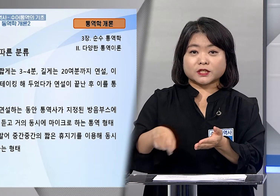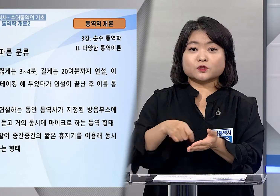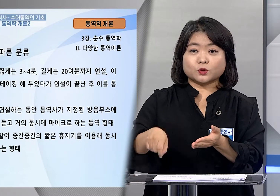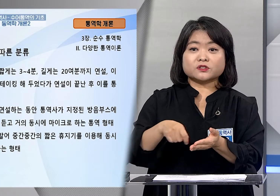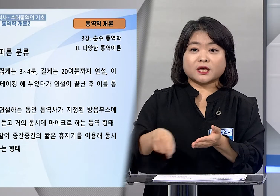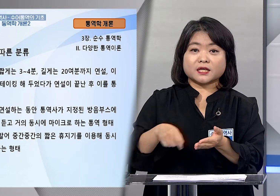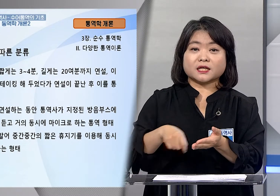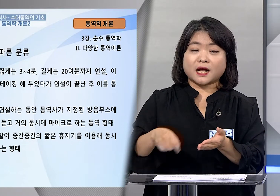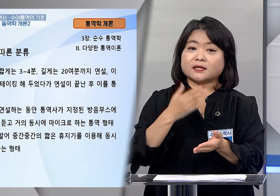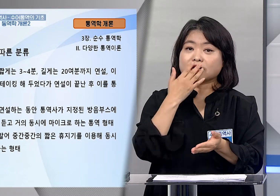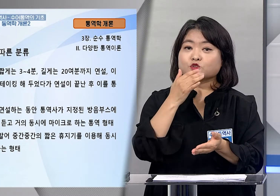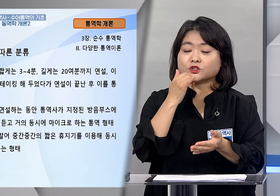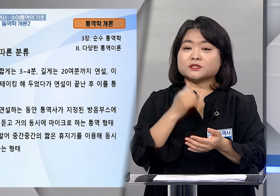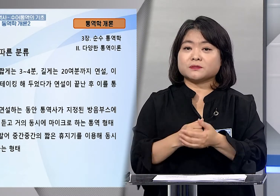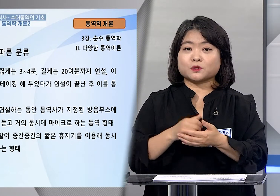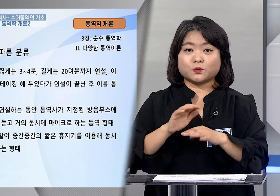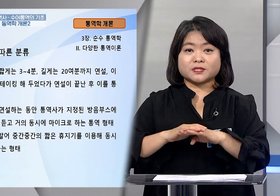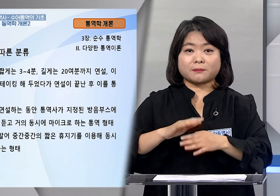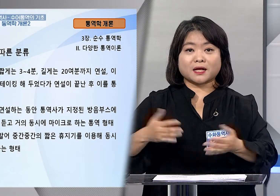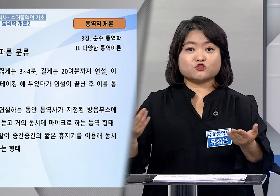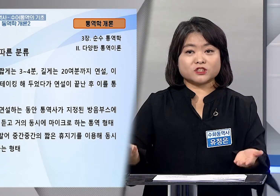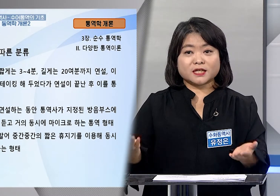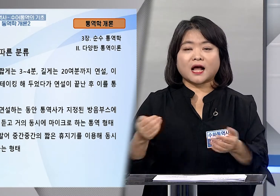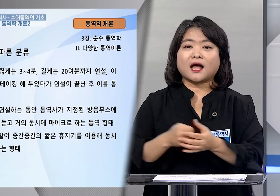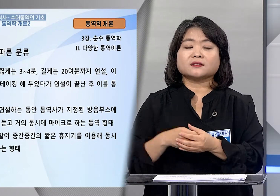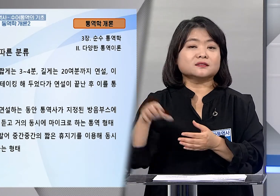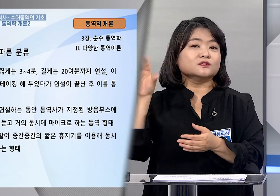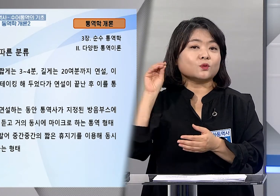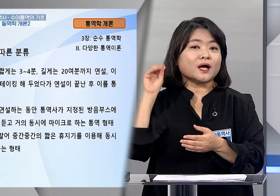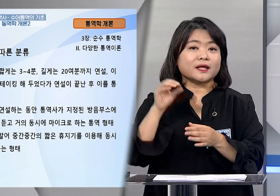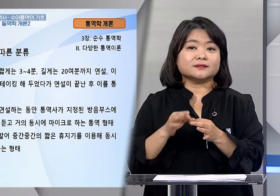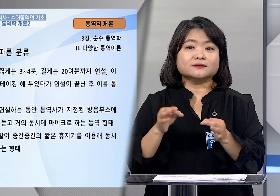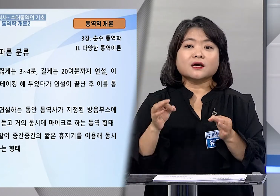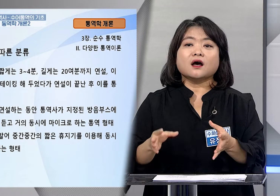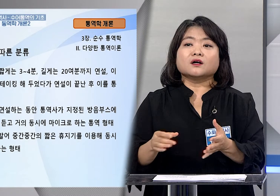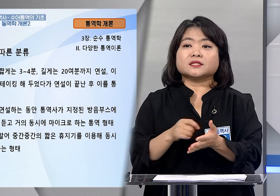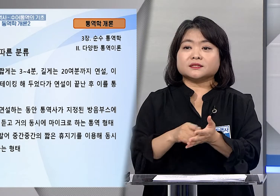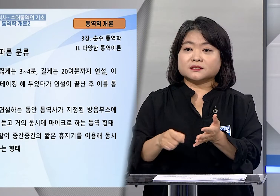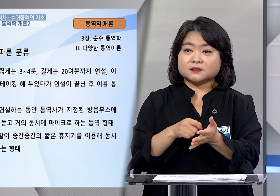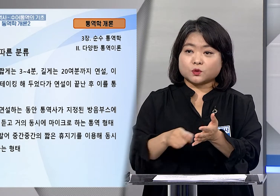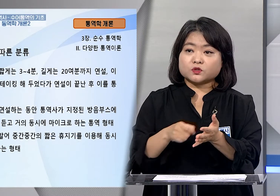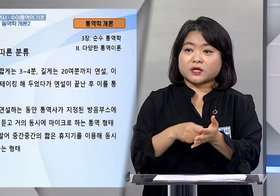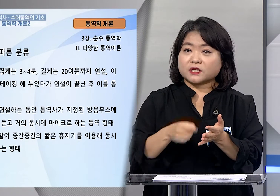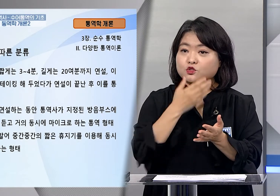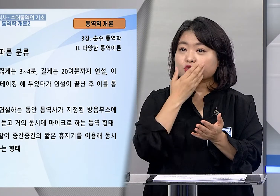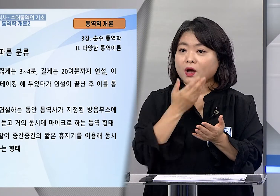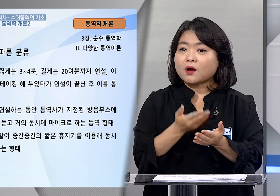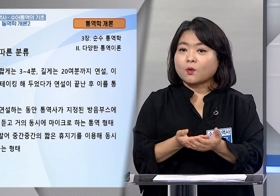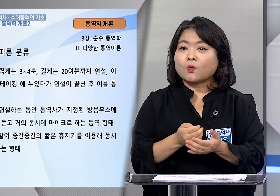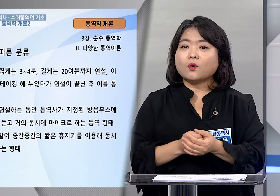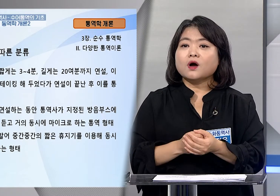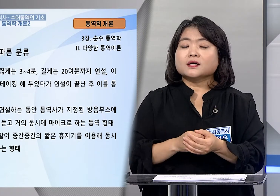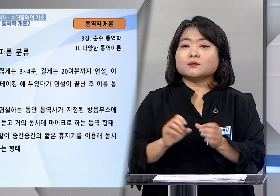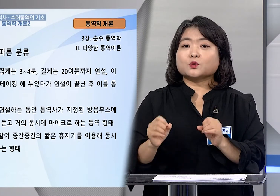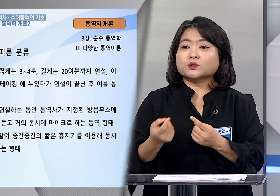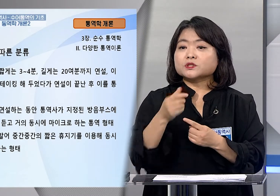있게 노트테이킹이 가능할 수도 있습니다. 손이 잠깐 쉬니까 듣는 동안에는 어쨌든 노트테이킹이 중요하고 동시